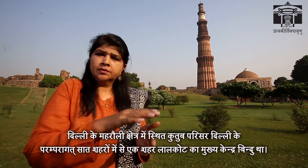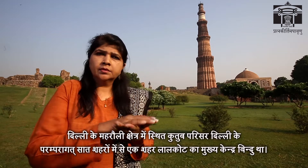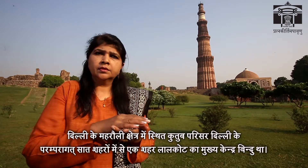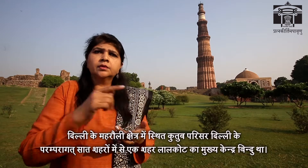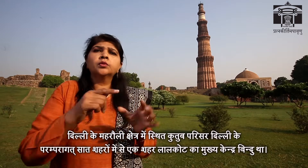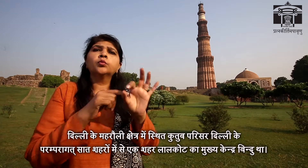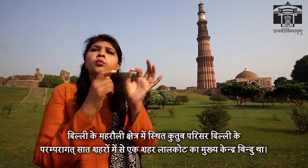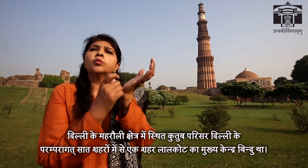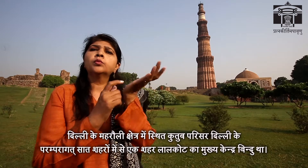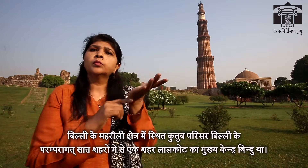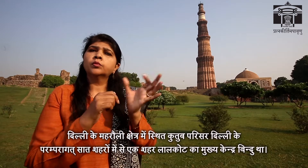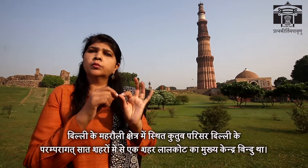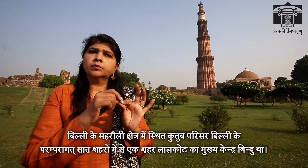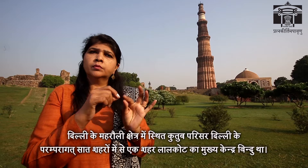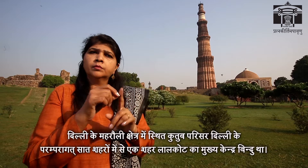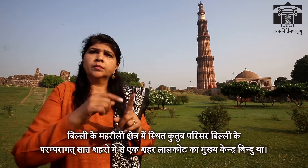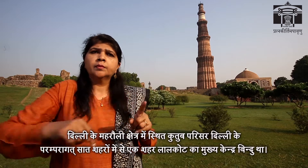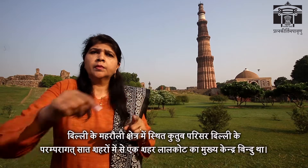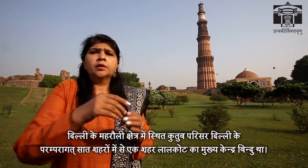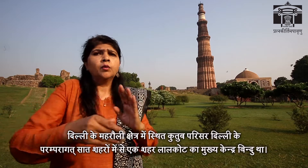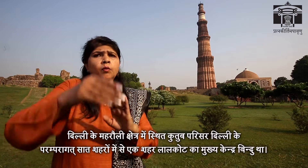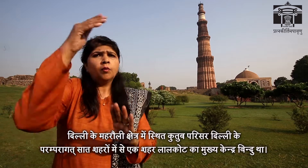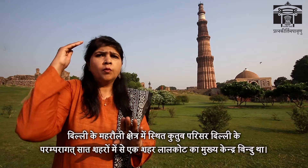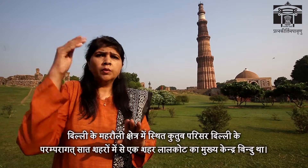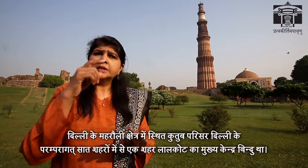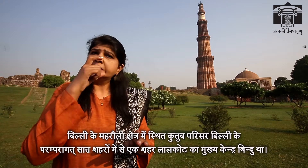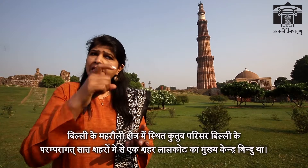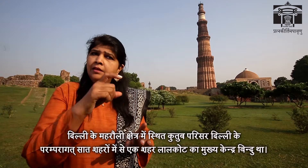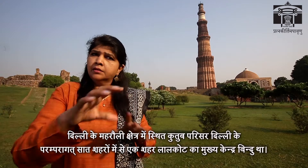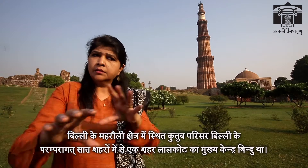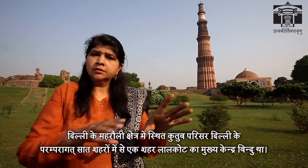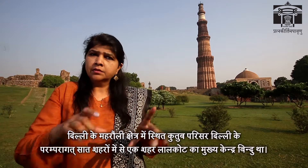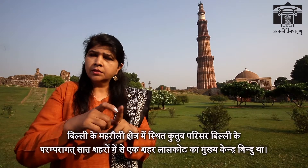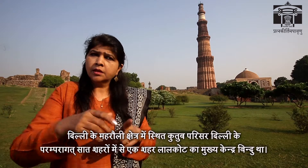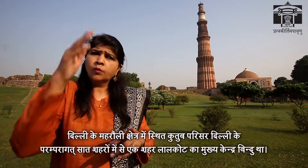कुतुब परिसर दिल्ली के परंपरागत 7 शहरों में से एक शहर